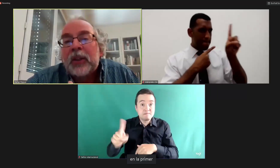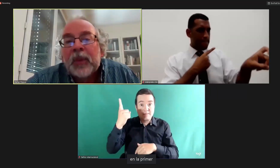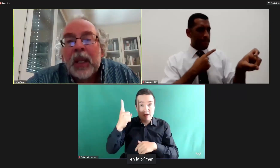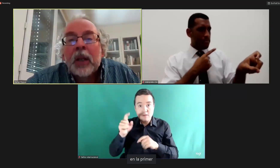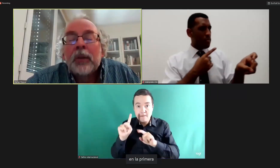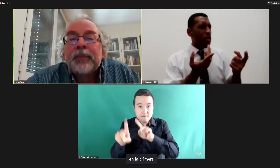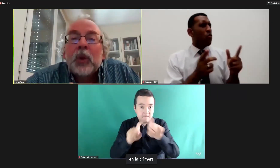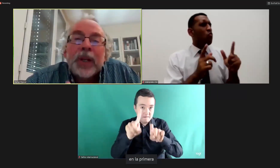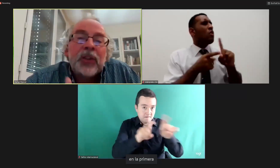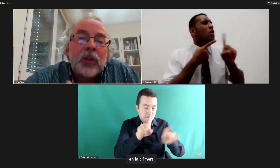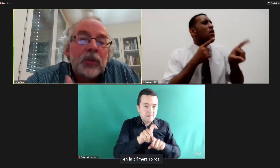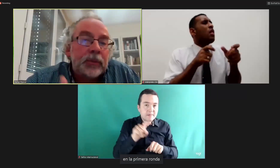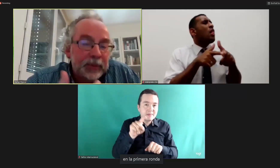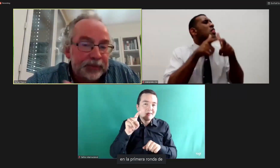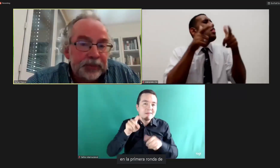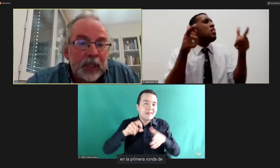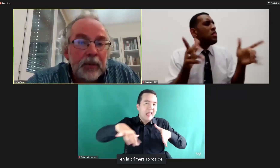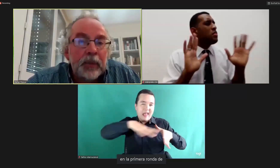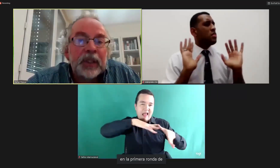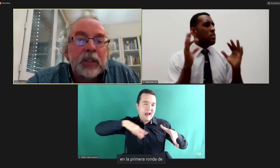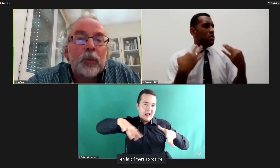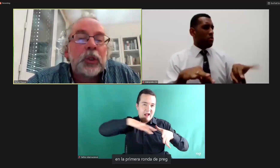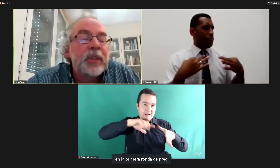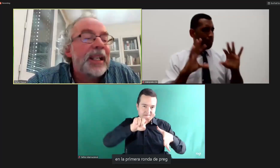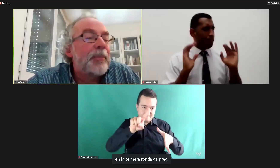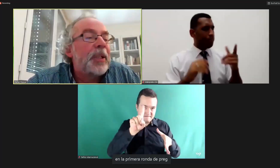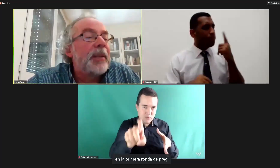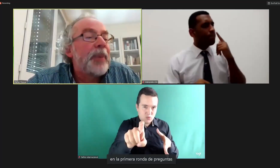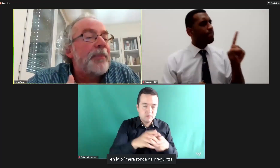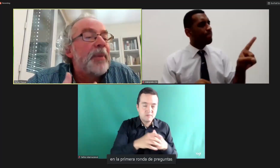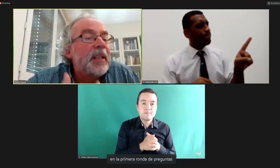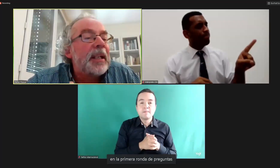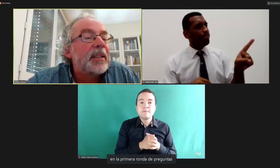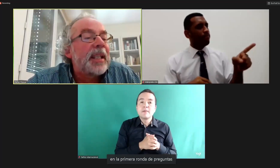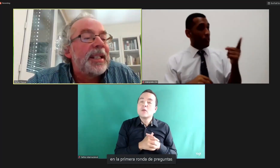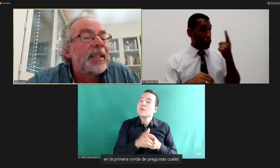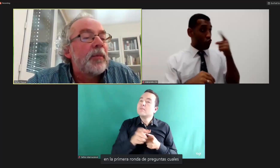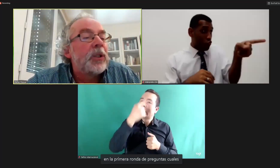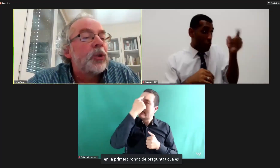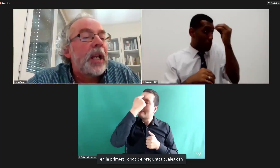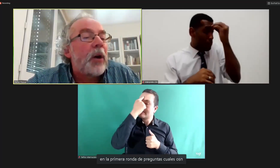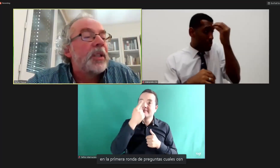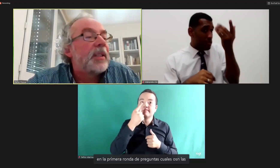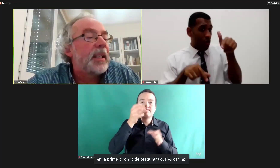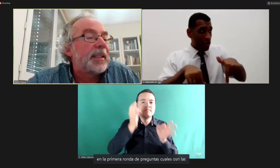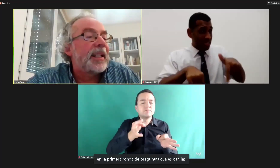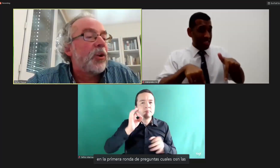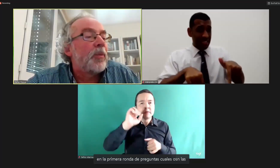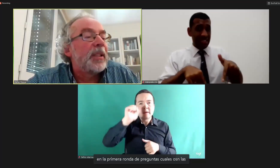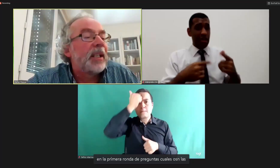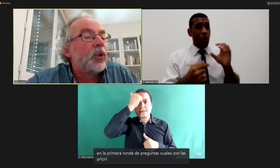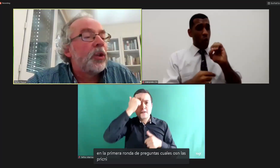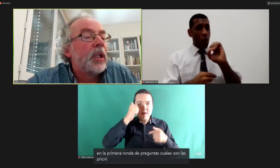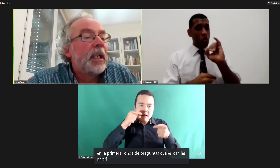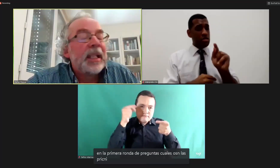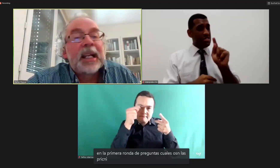muy general, ¿no? ¿Cuáles son, desde tu punto de vista, las principales medidas que en este momento la OIT está recomendando en